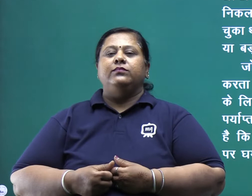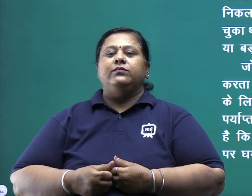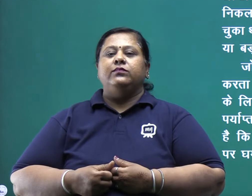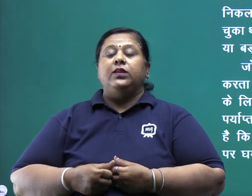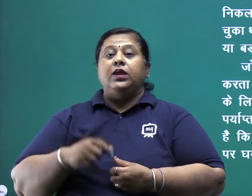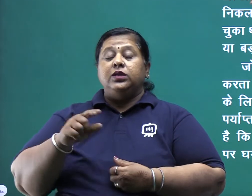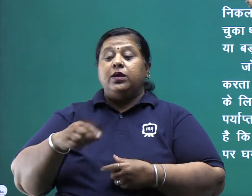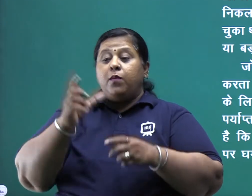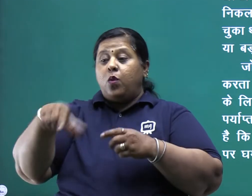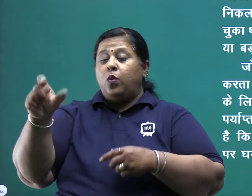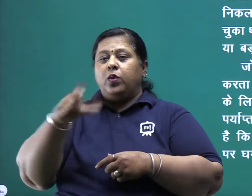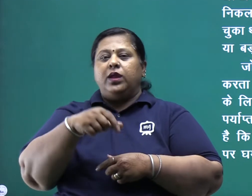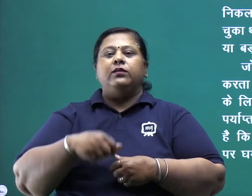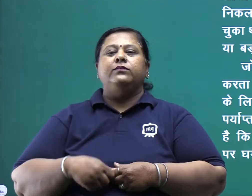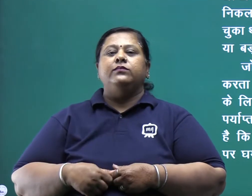जब लोगों की